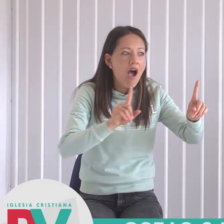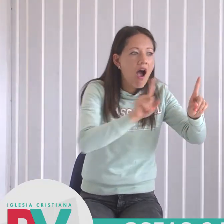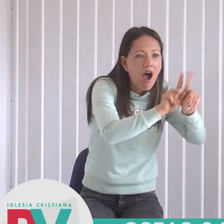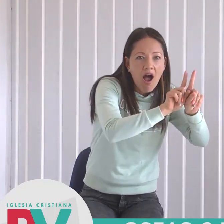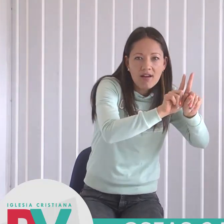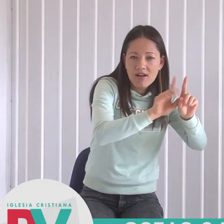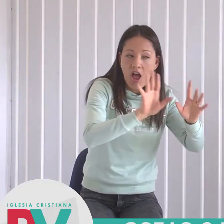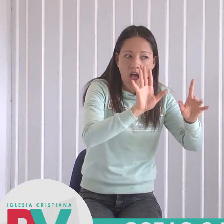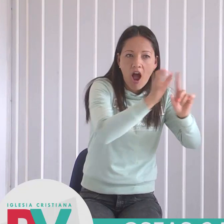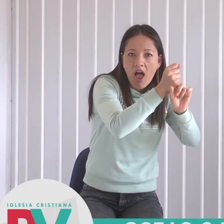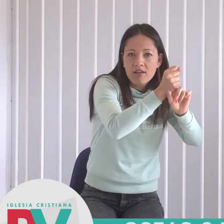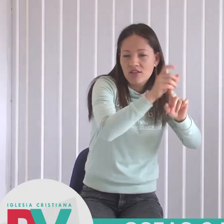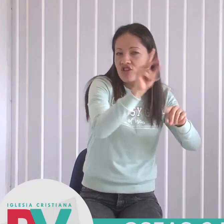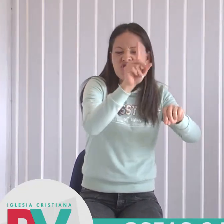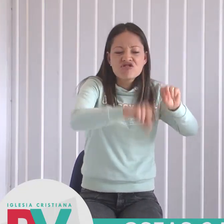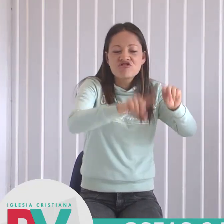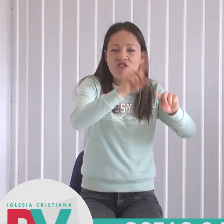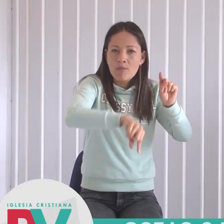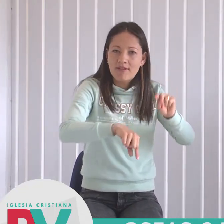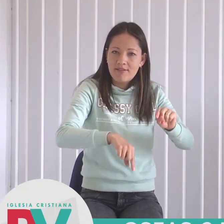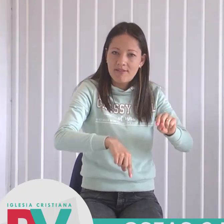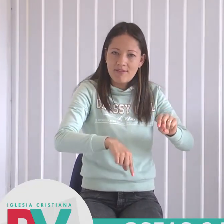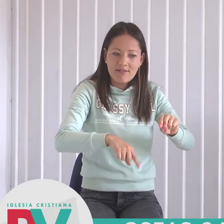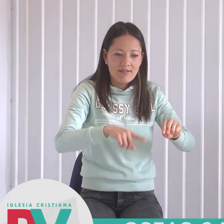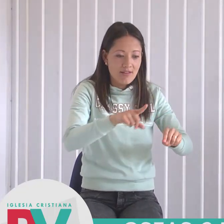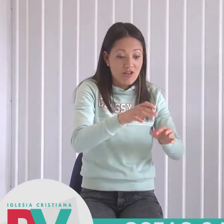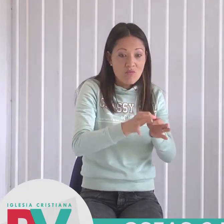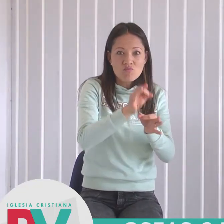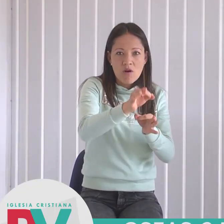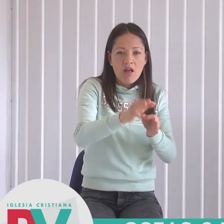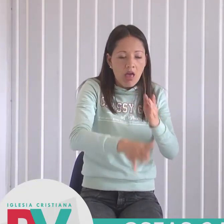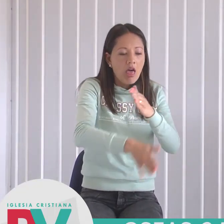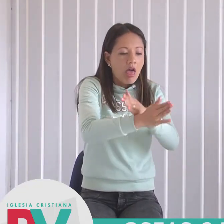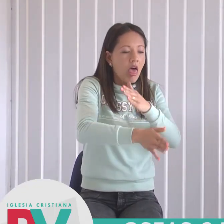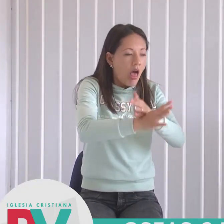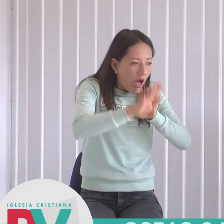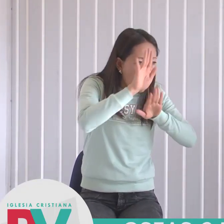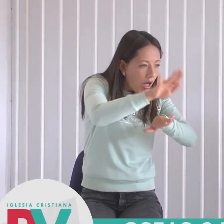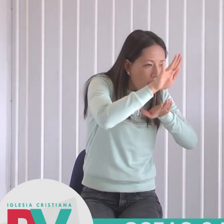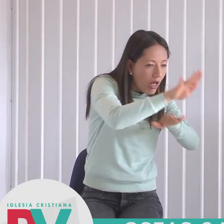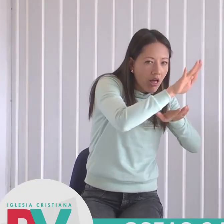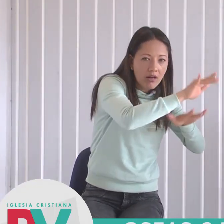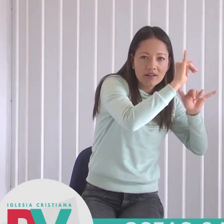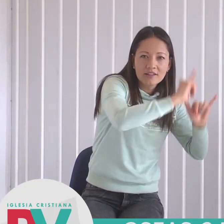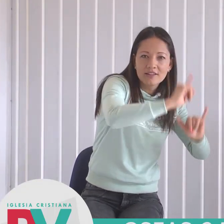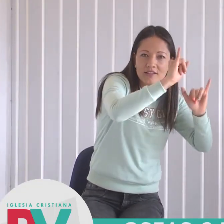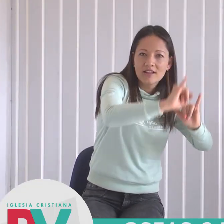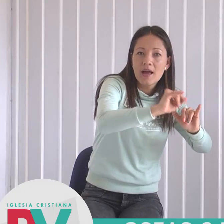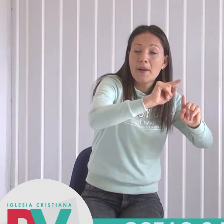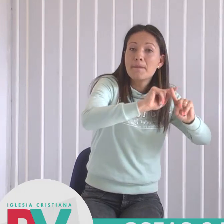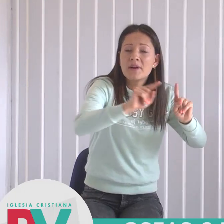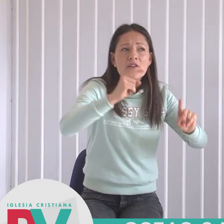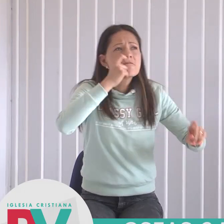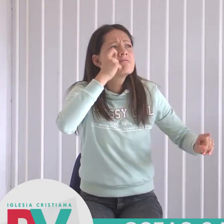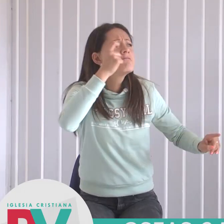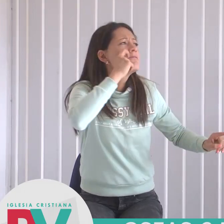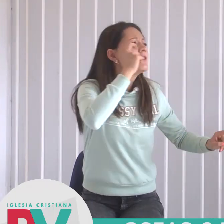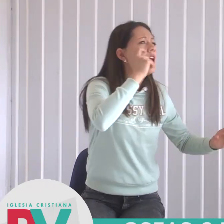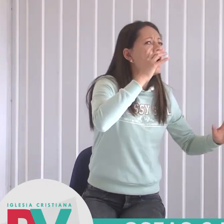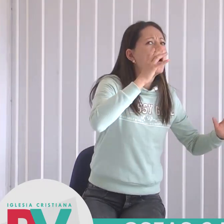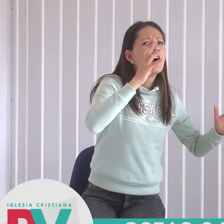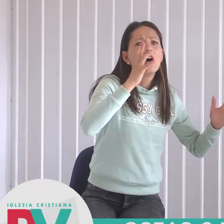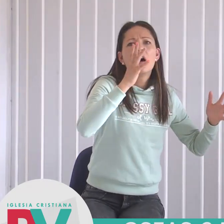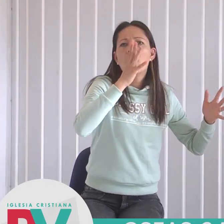los encontrará. O sea, ¿el pueblo qué hará? El pueblo seguirá yendo tras sus amantes, pero dice que los buscará y ¿qué